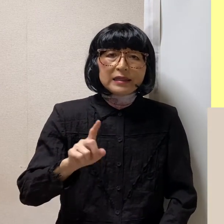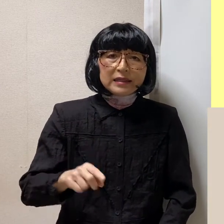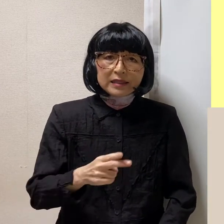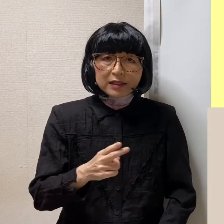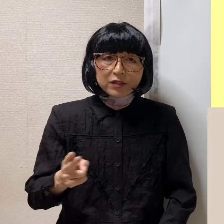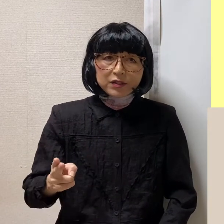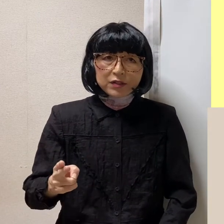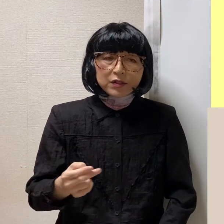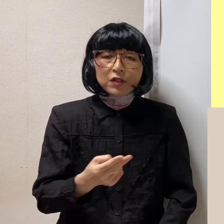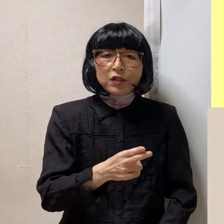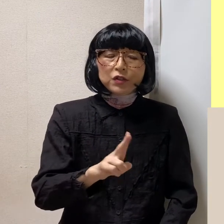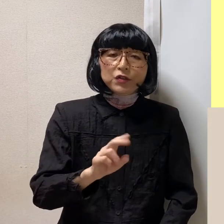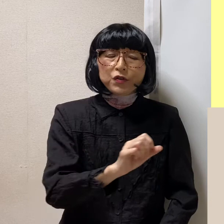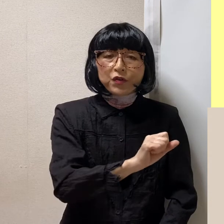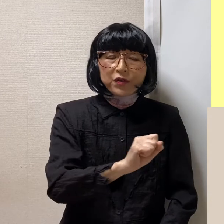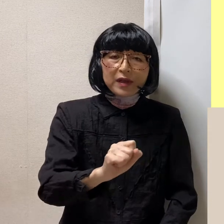I hurried to the school.